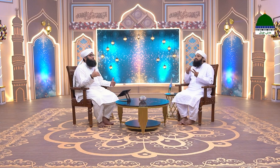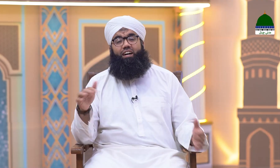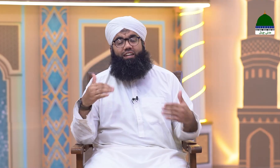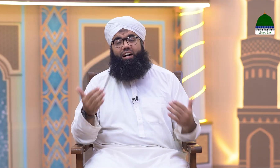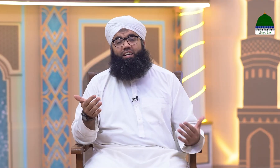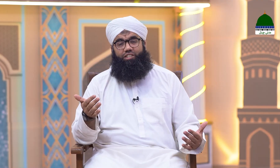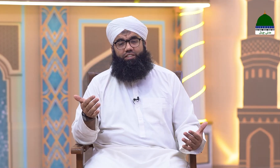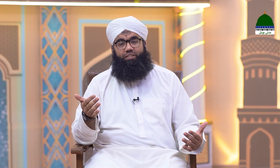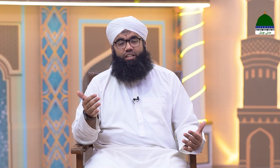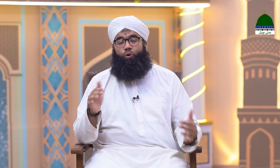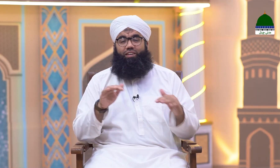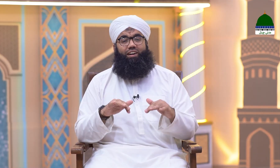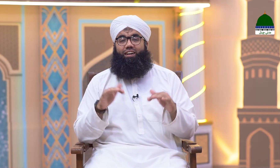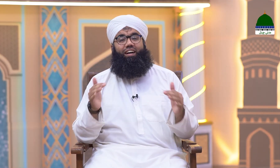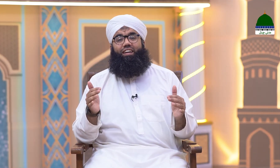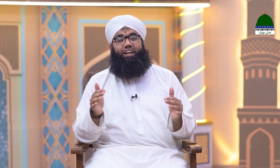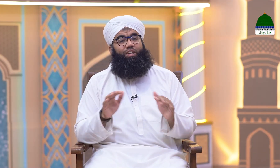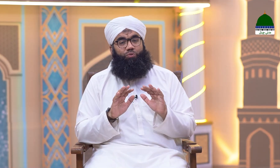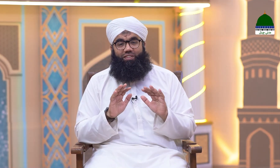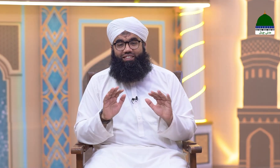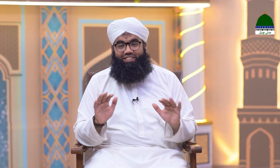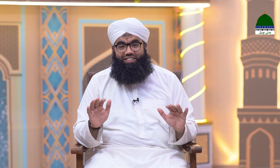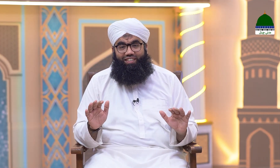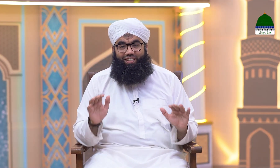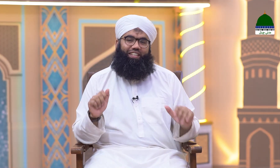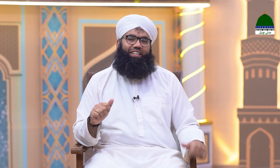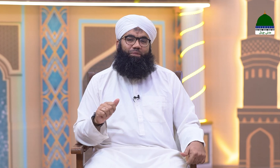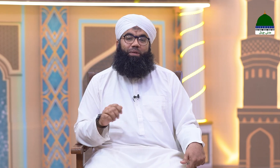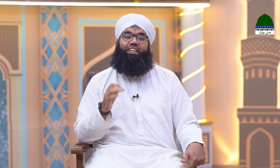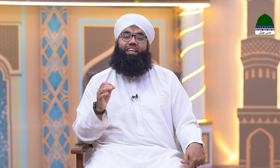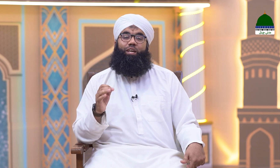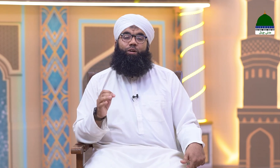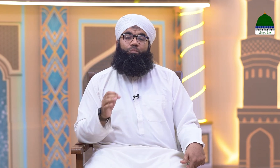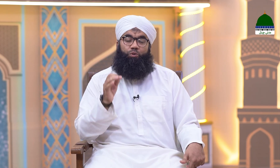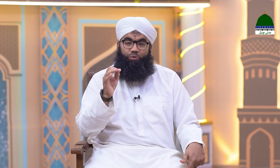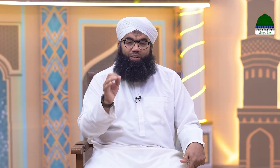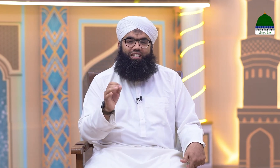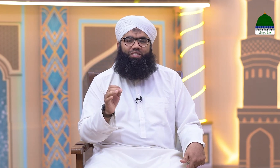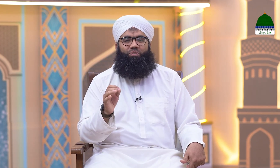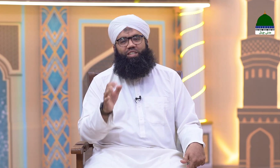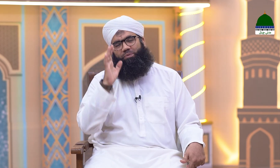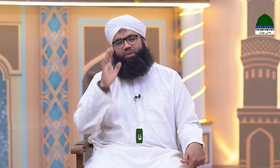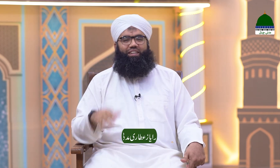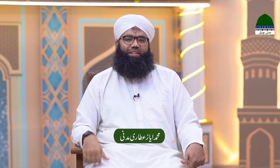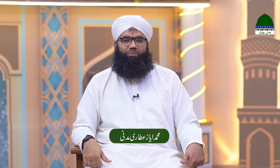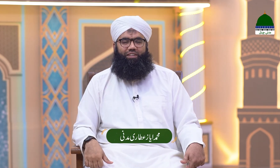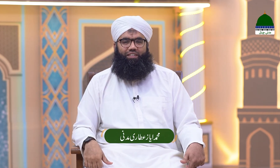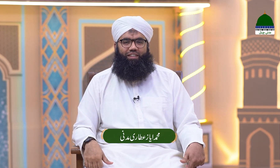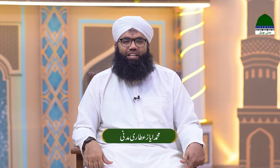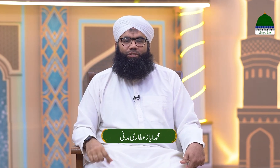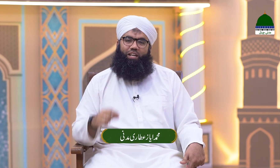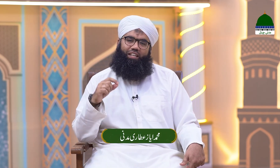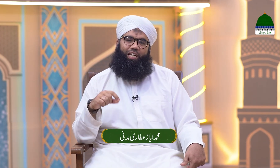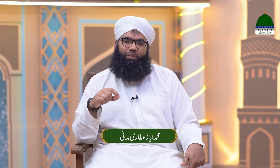کو جو ہے وہ کہا جاتا ہے، اور کہا لگانا سنت نہیں ہے بلکہ مسکرانا سنت مبارکہ ہے۔ سبحان